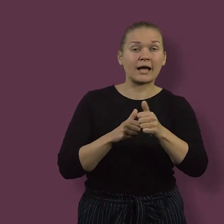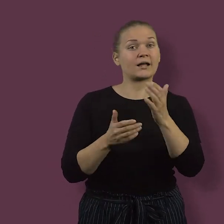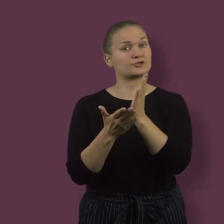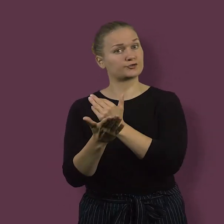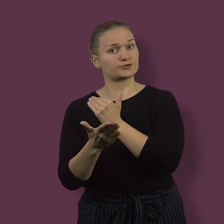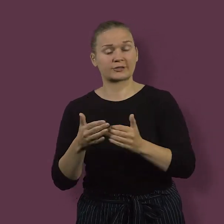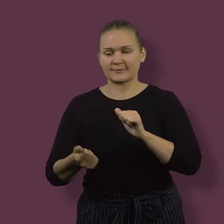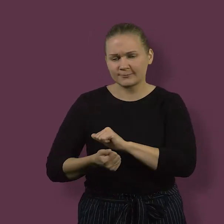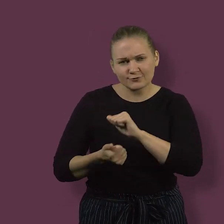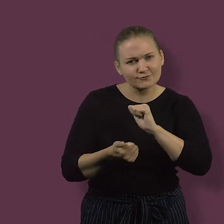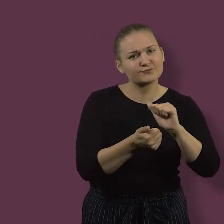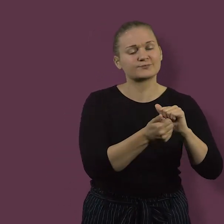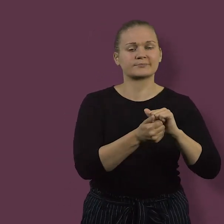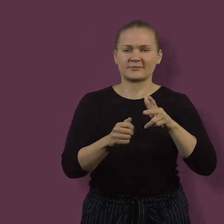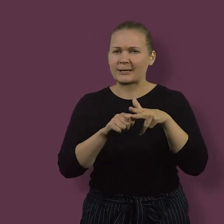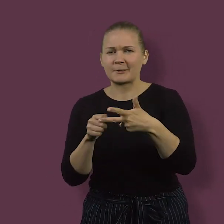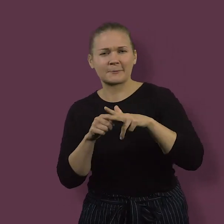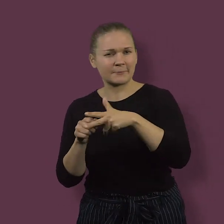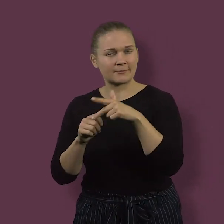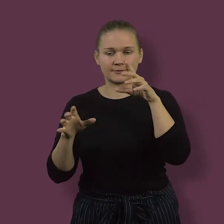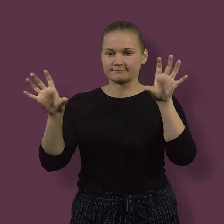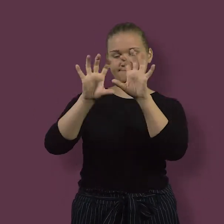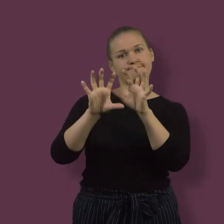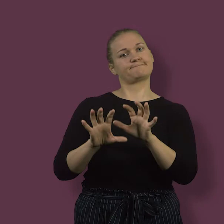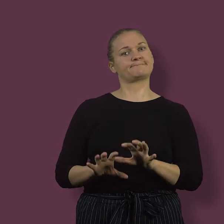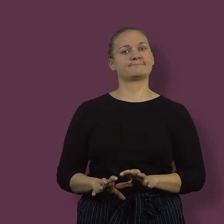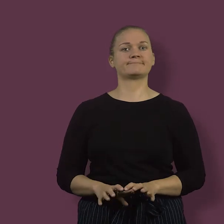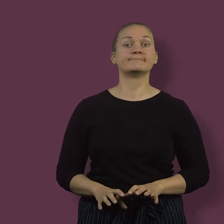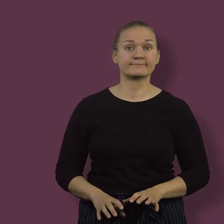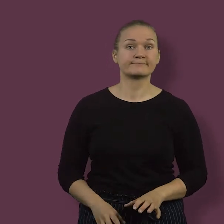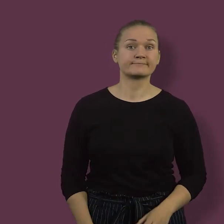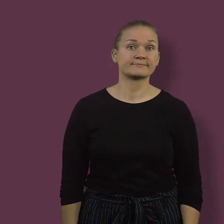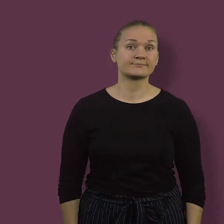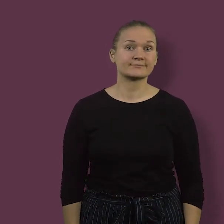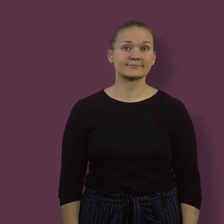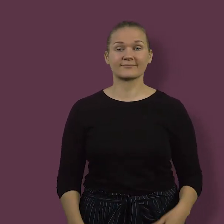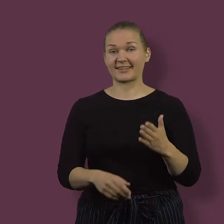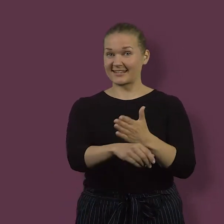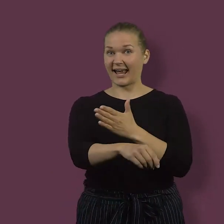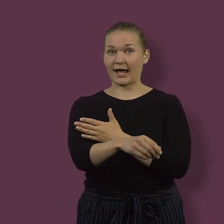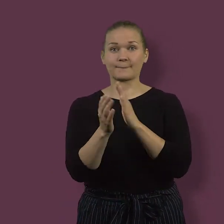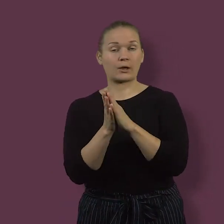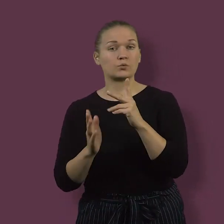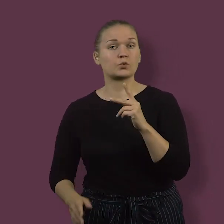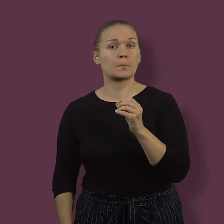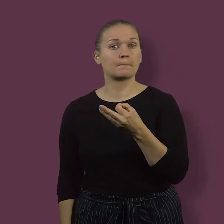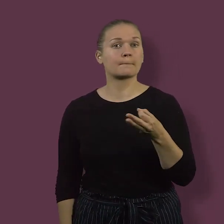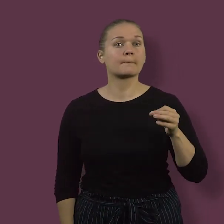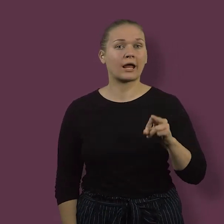sammanfogar dem i nya kompositioner. Det är just flickgestalten som återkommer gång på gång med några andra